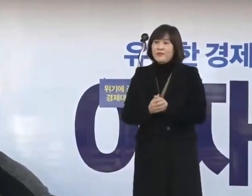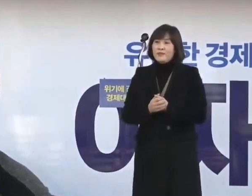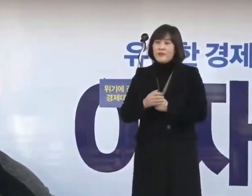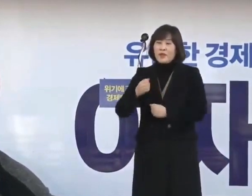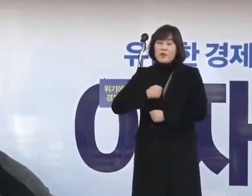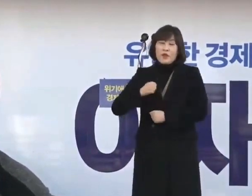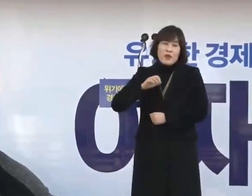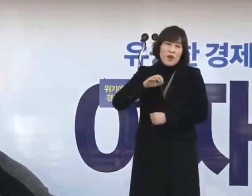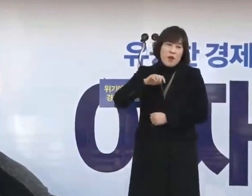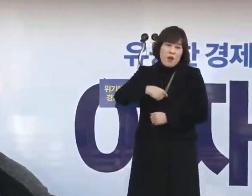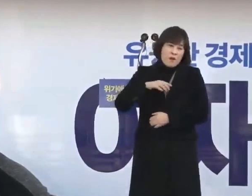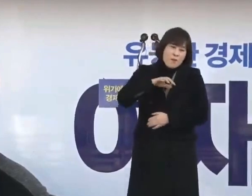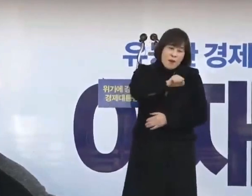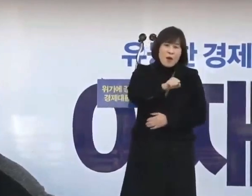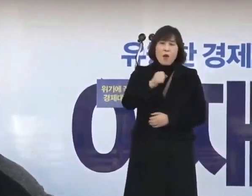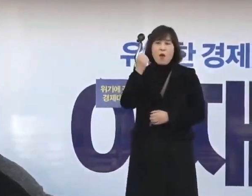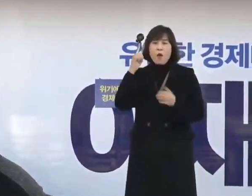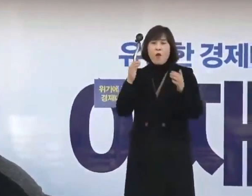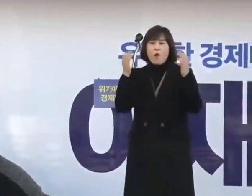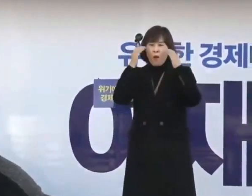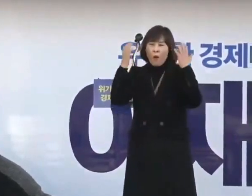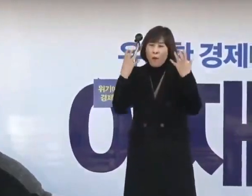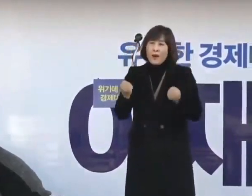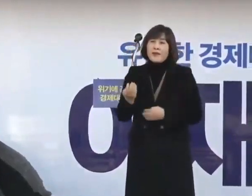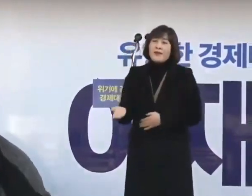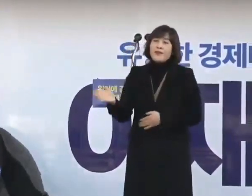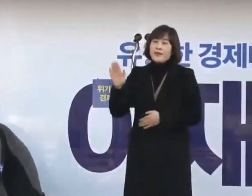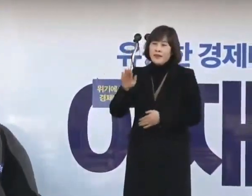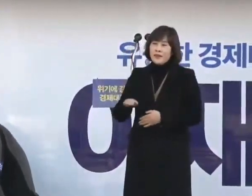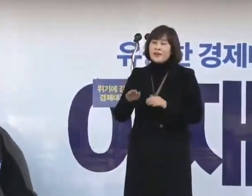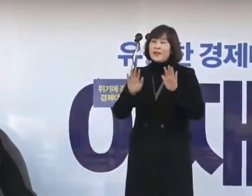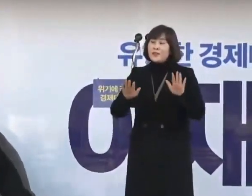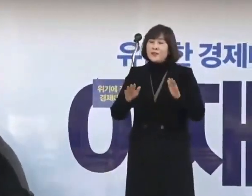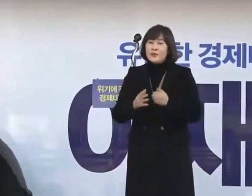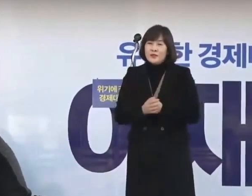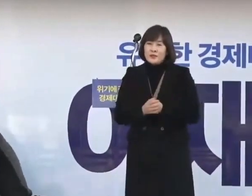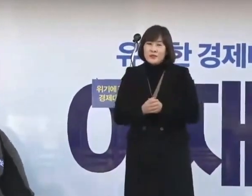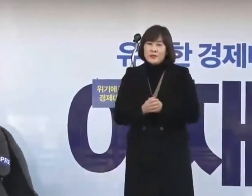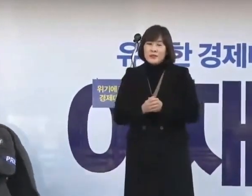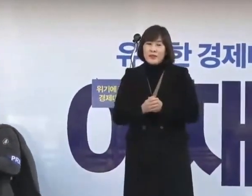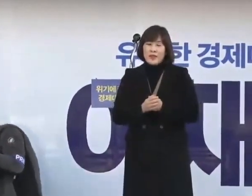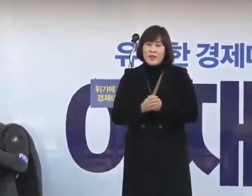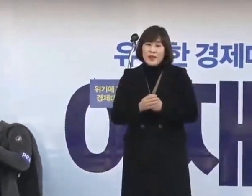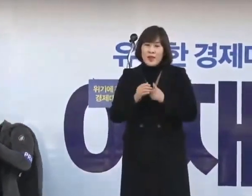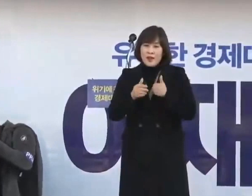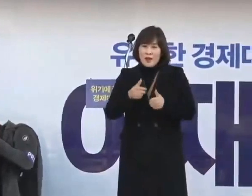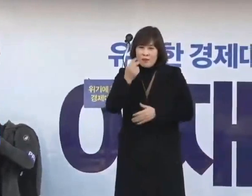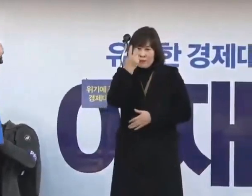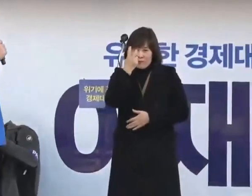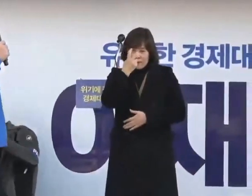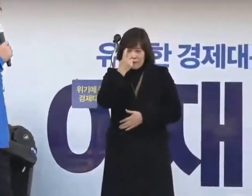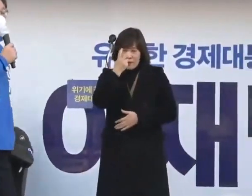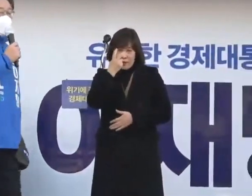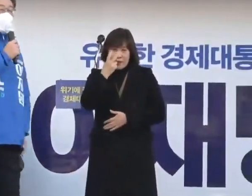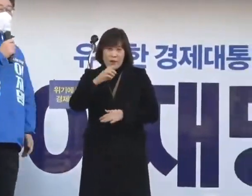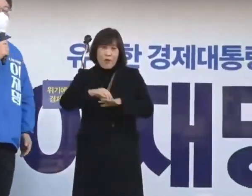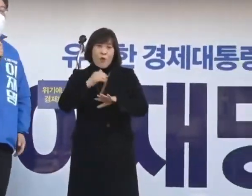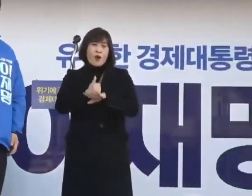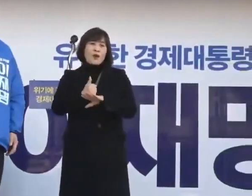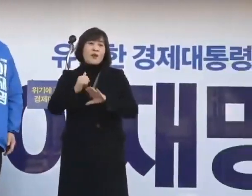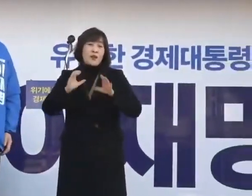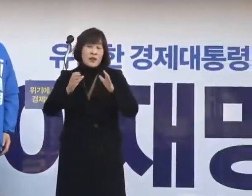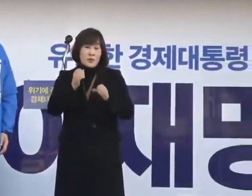군사 독재로 그렇게 고생했는데 이제 검찰 왕국에서 고생해야 됩니까?